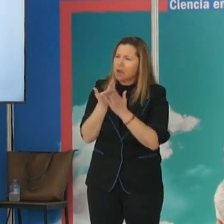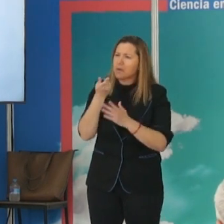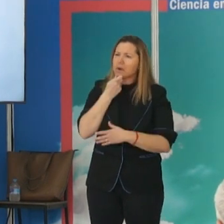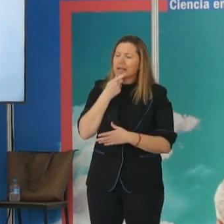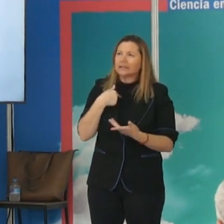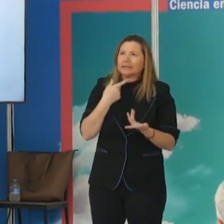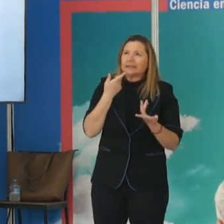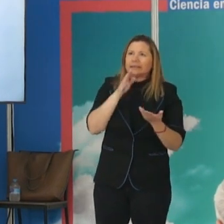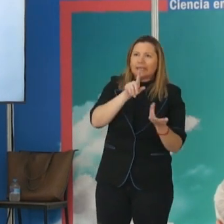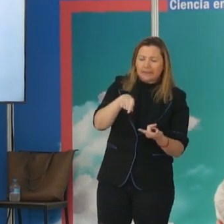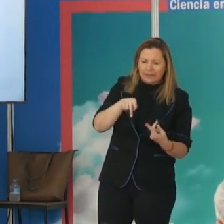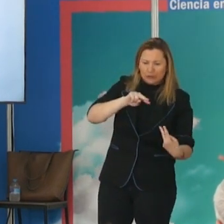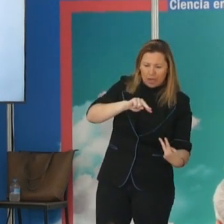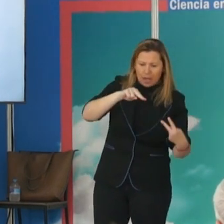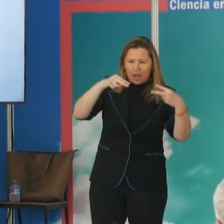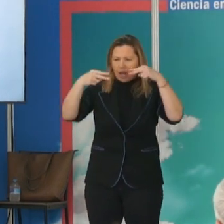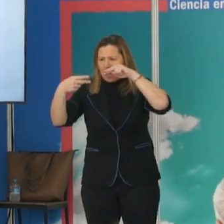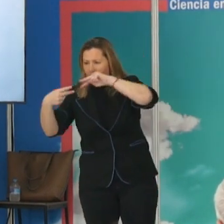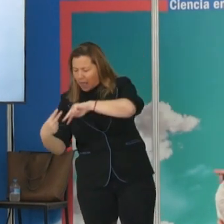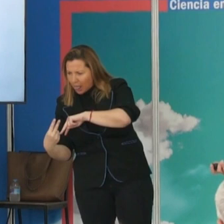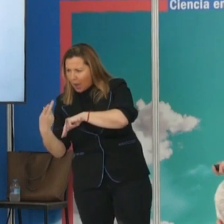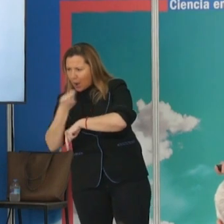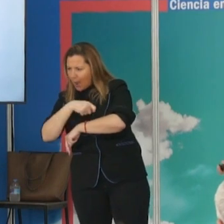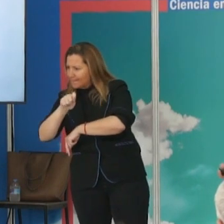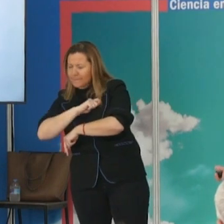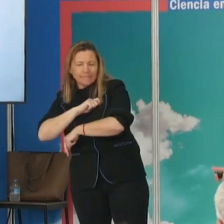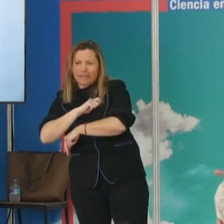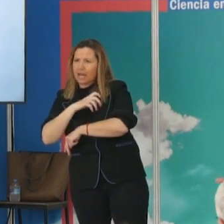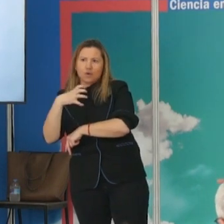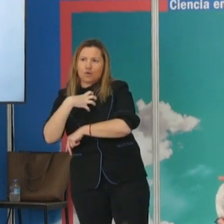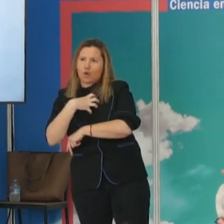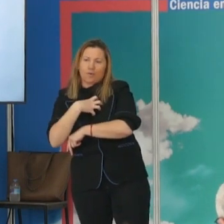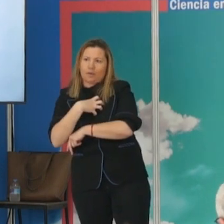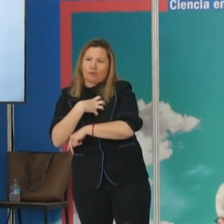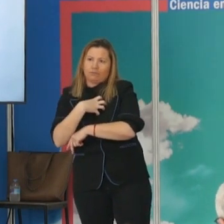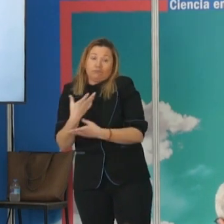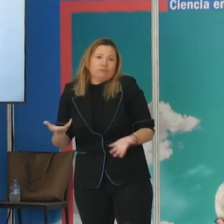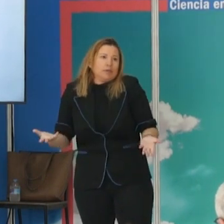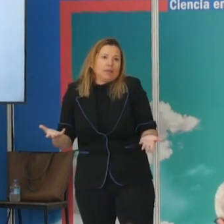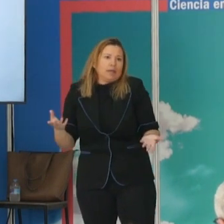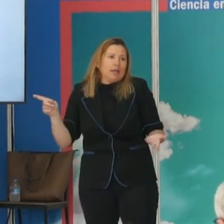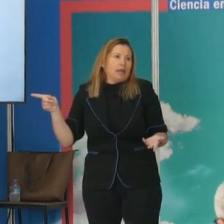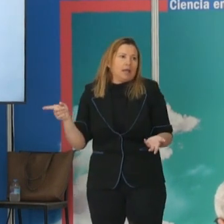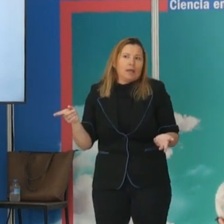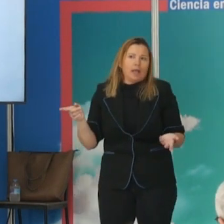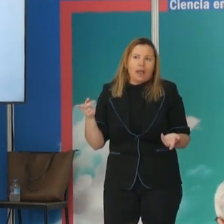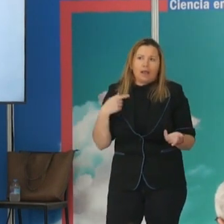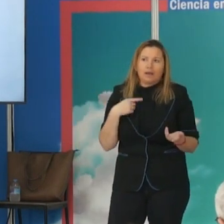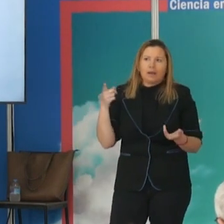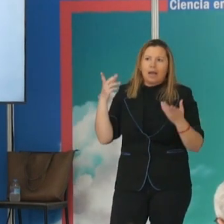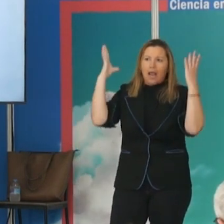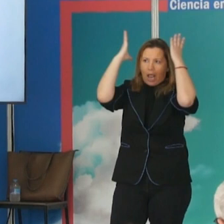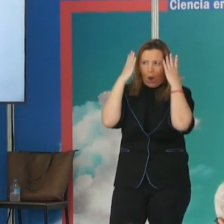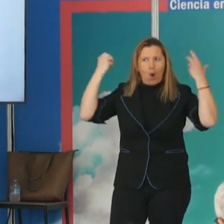transmitir esa complejidad de la locura y la genialidad, necesitaba hablar en inglés. No lo podía hacer en español. Él ha vivido en Holanda muchísimo tiempo, es